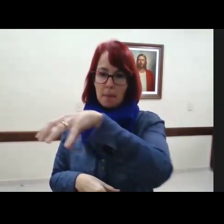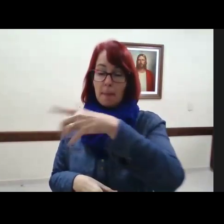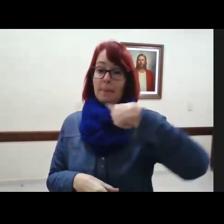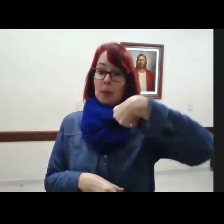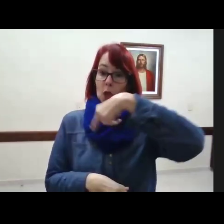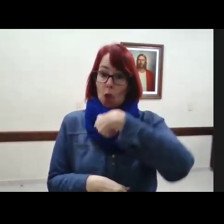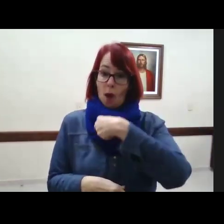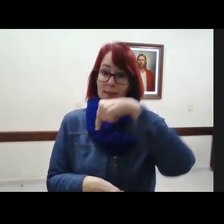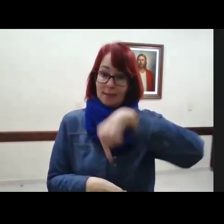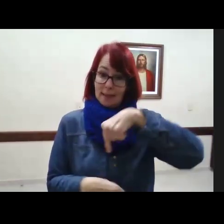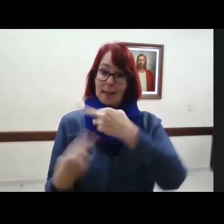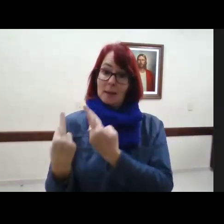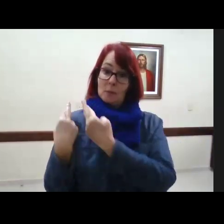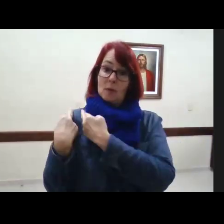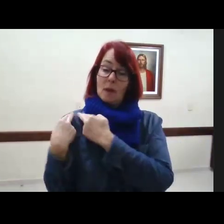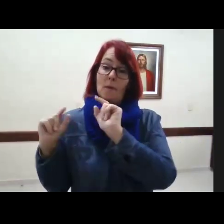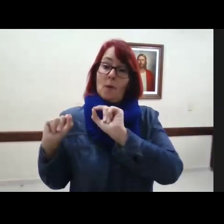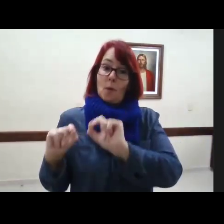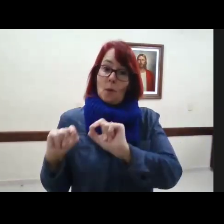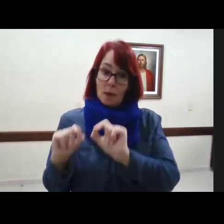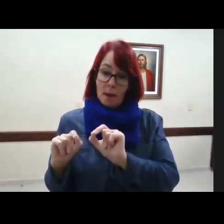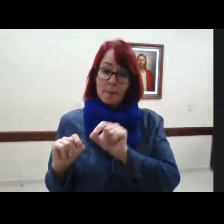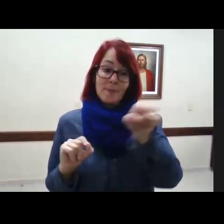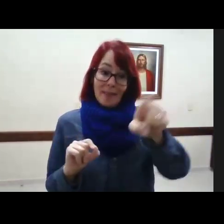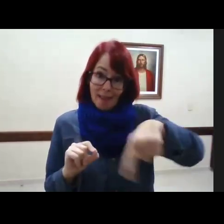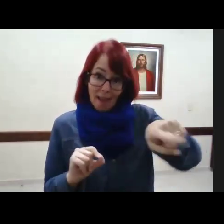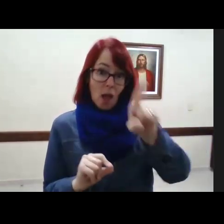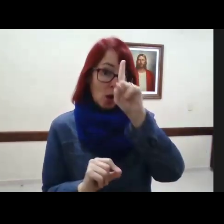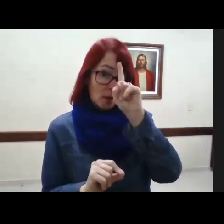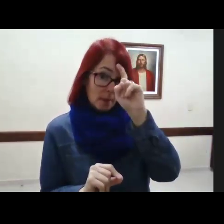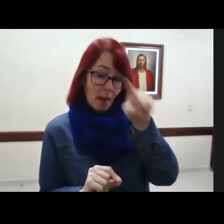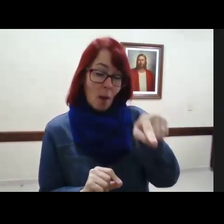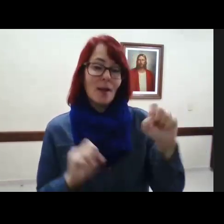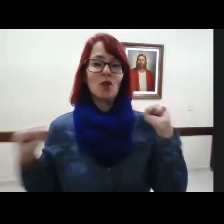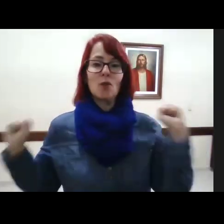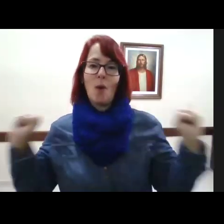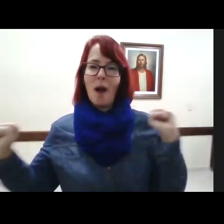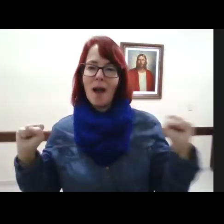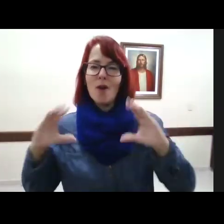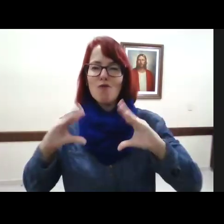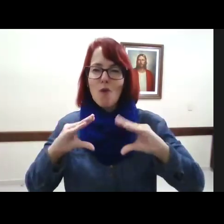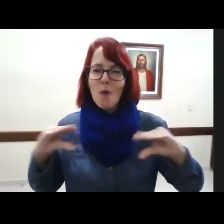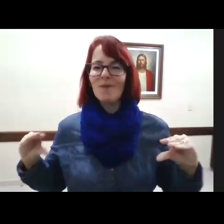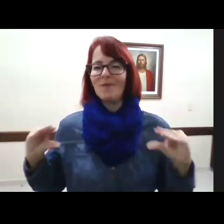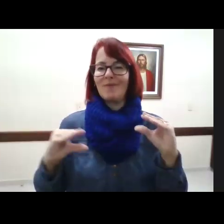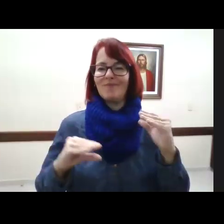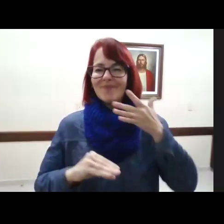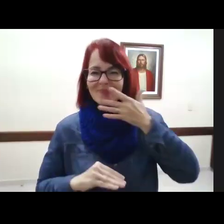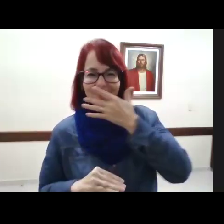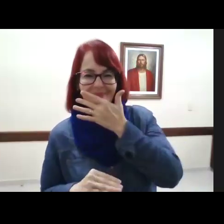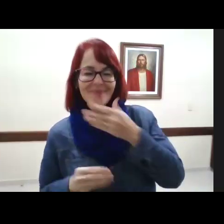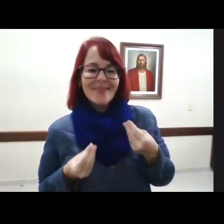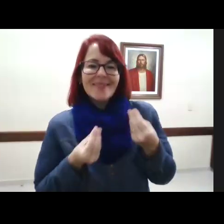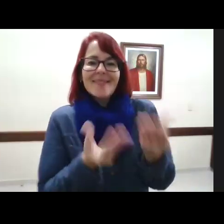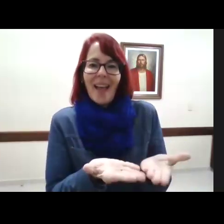para que nesse hospital possam ter e os pacientes possam contar com toalhas macias, toalhas gostosas em que eles possam ser